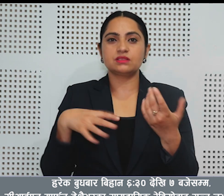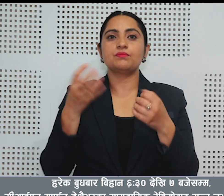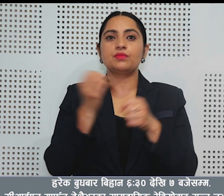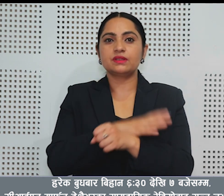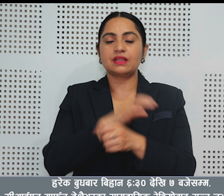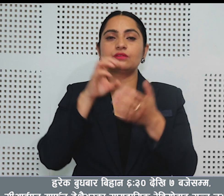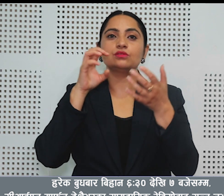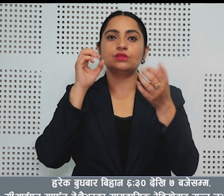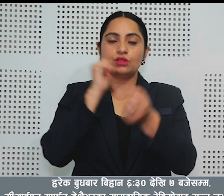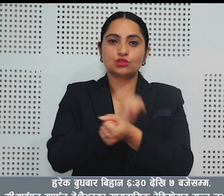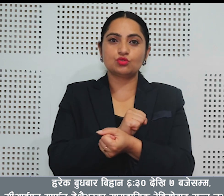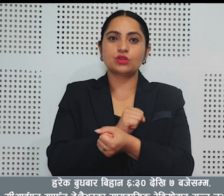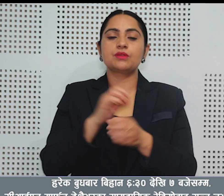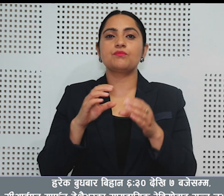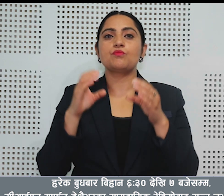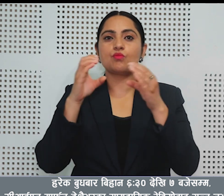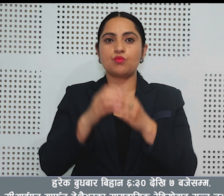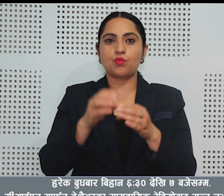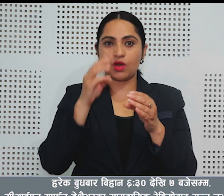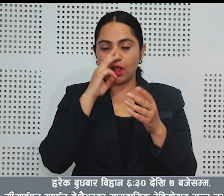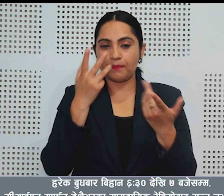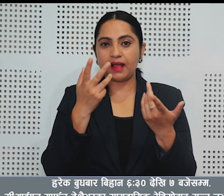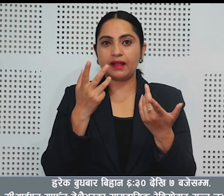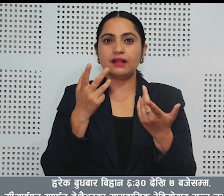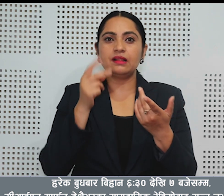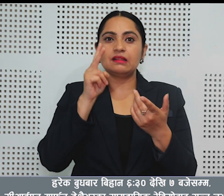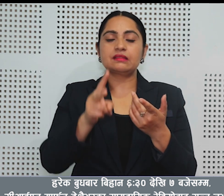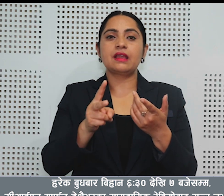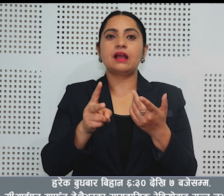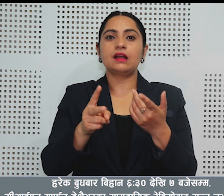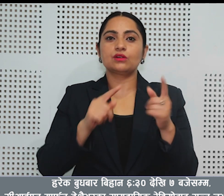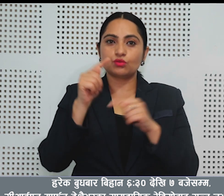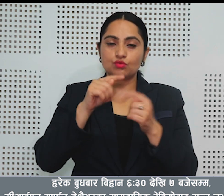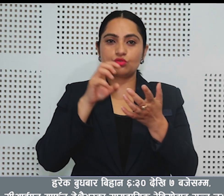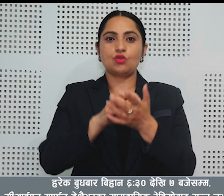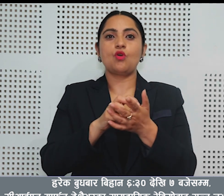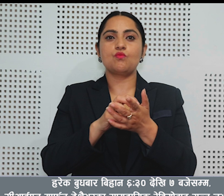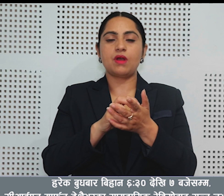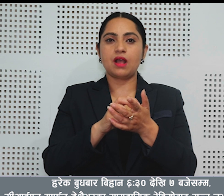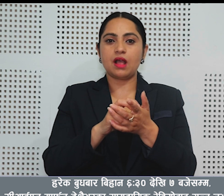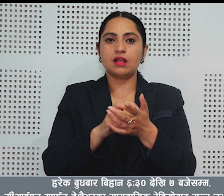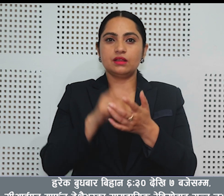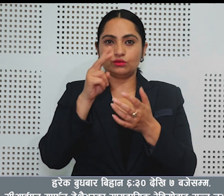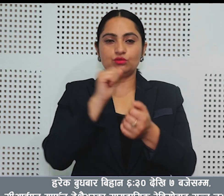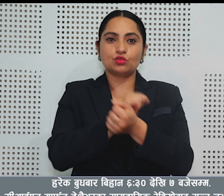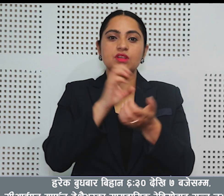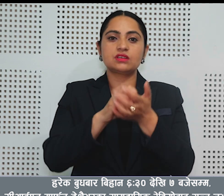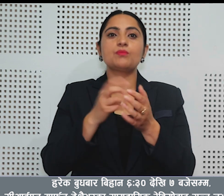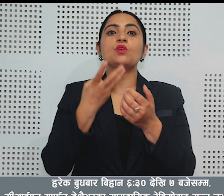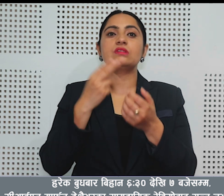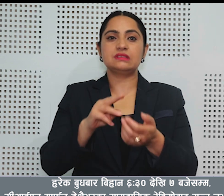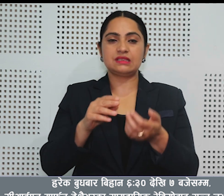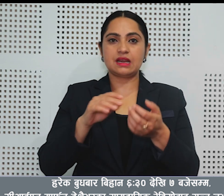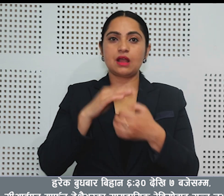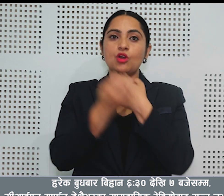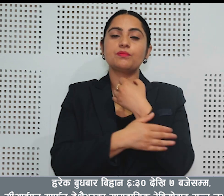यदि त्यहाँ चाहिँ बाढी आउने अथवा पहिरो जाने छ भने त्यहाँको सूचना हुनु पर्यो। त्यहाँ चाहिँ कतिजना गर्भवती महिला छन्, कतिजना सुत्केरी महिला